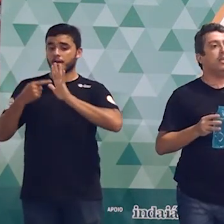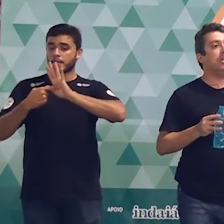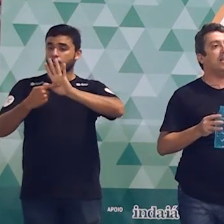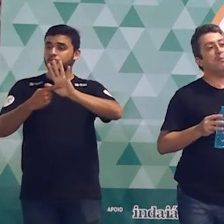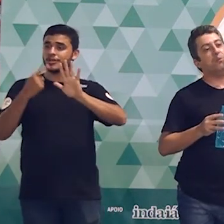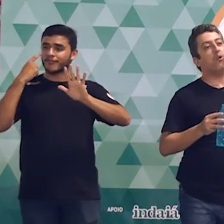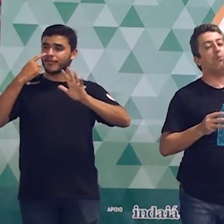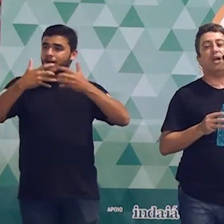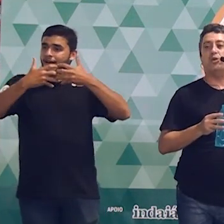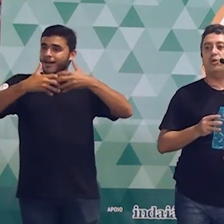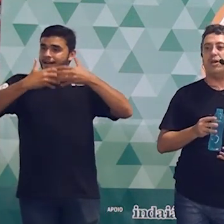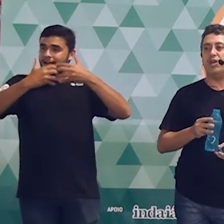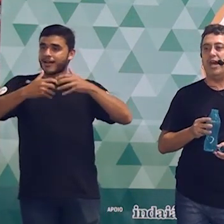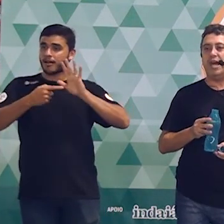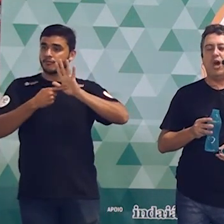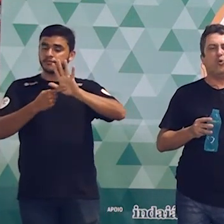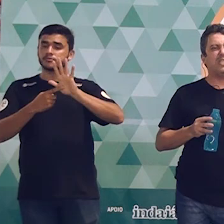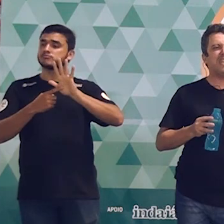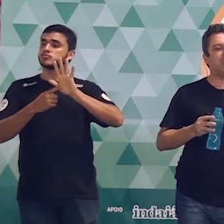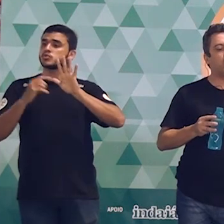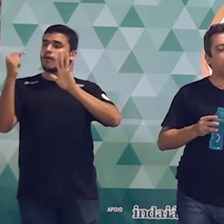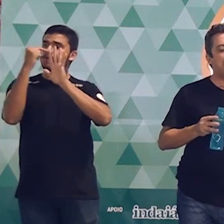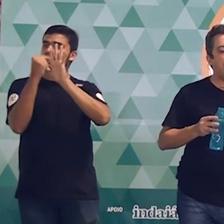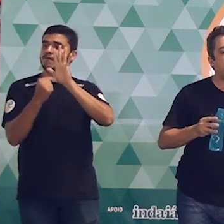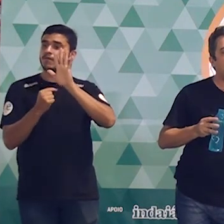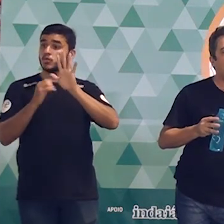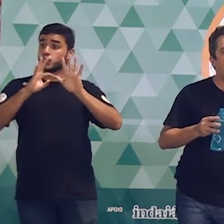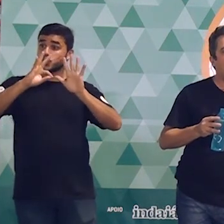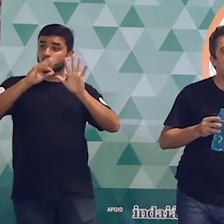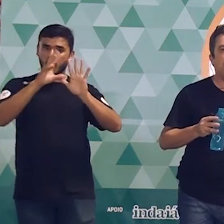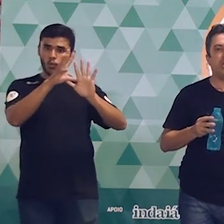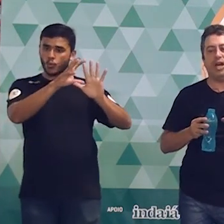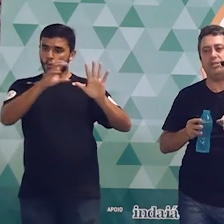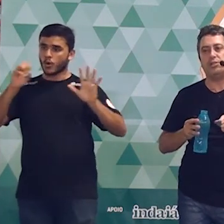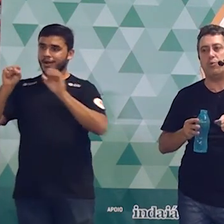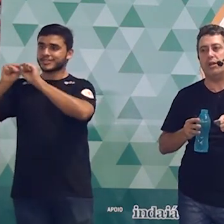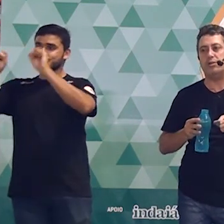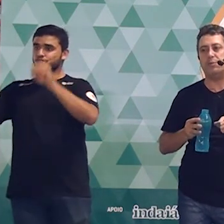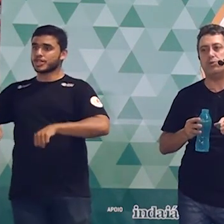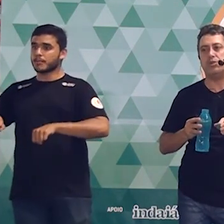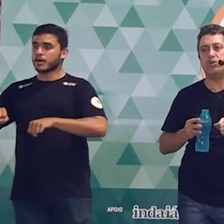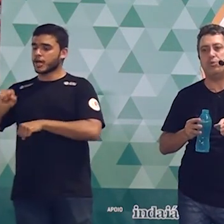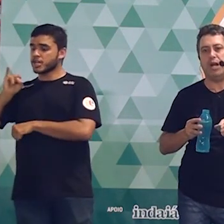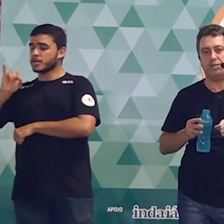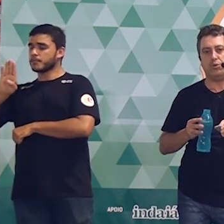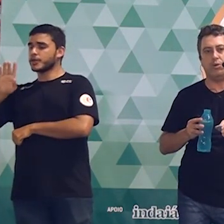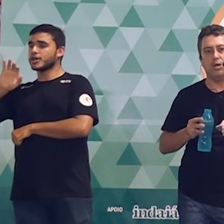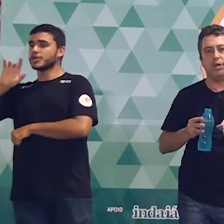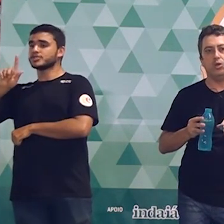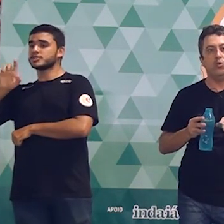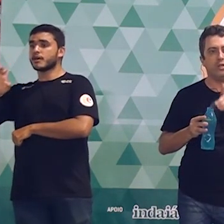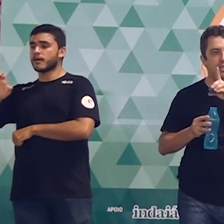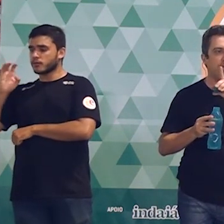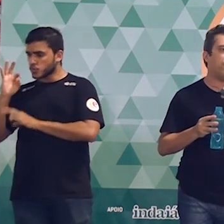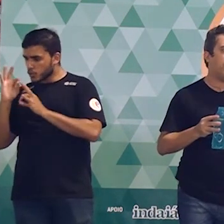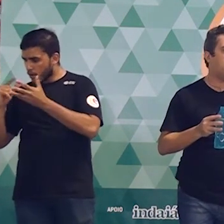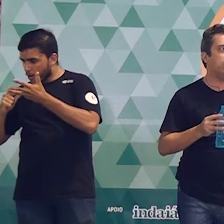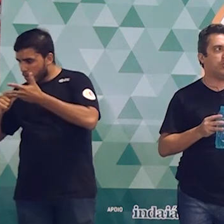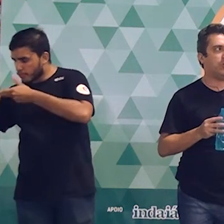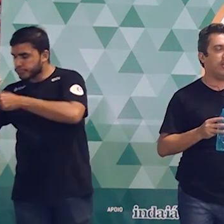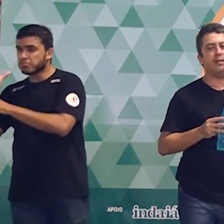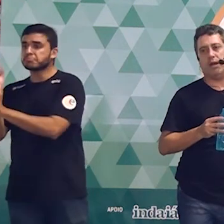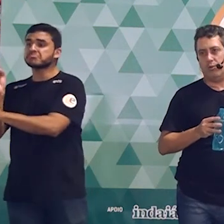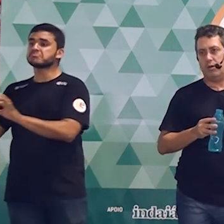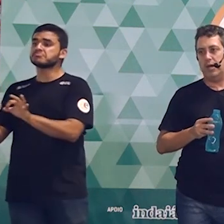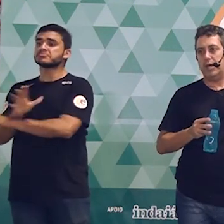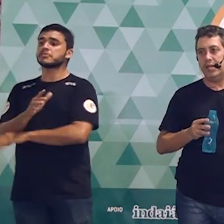aí, diretamente para o computador do IBGE. O censo terminou, o IBGE disse quantas pessoas tinham no Brasil. Nunca se tinha feito